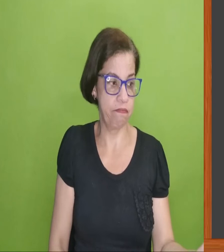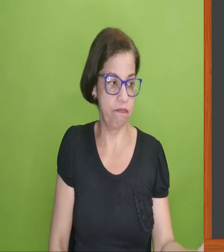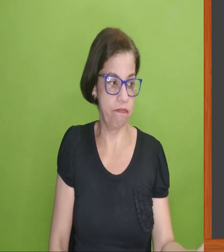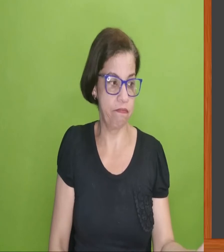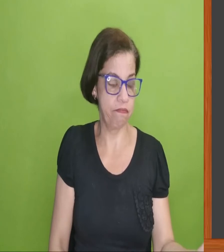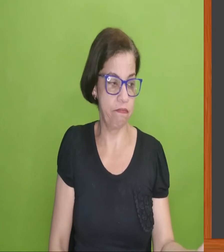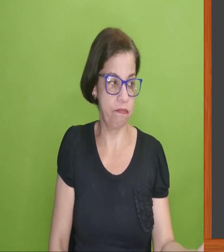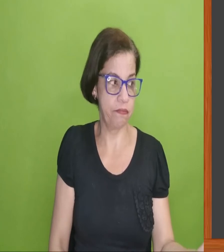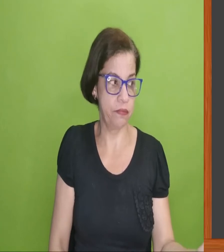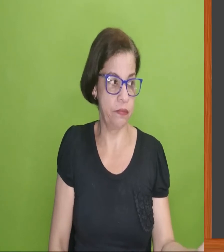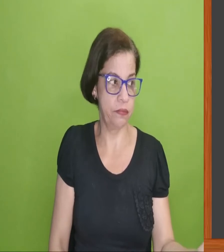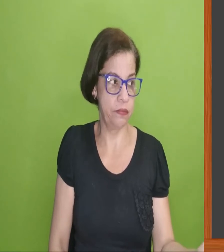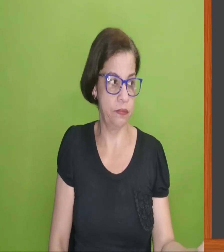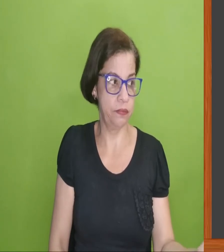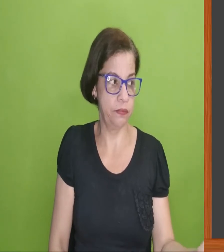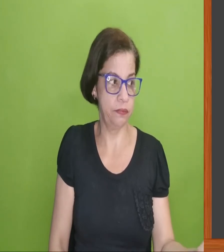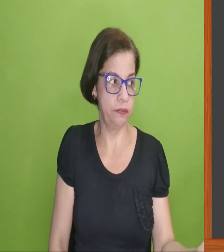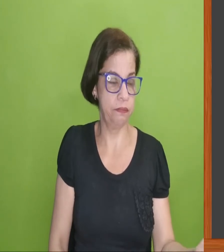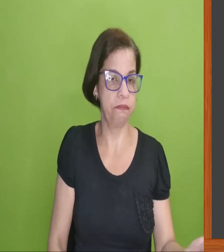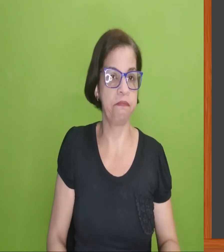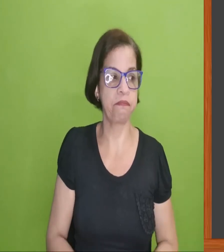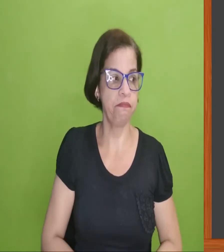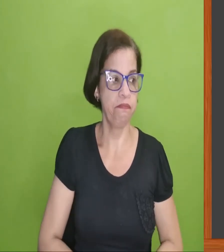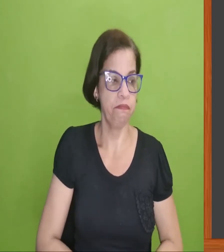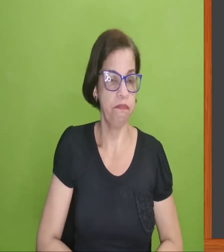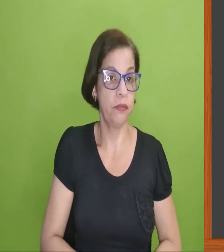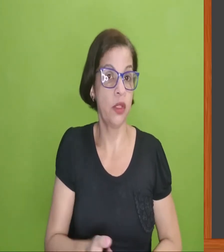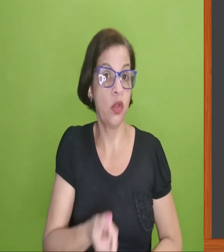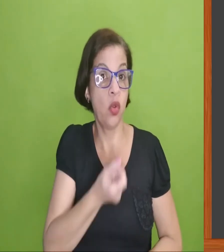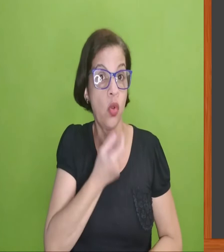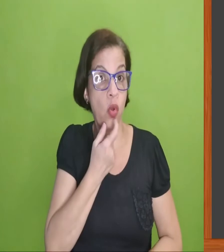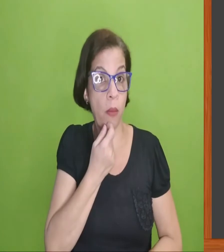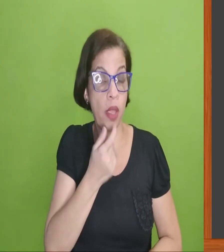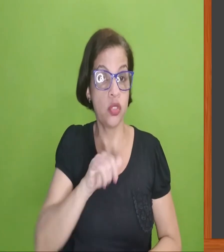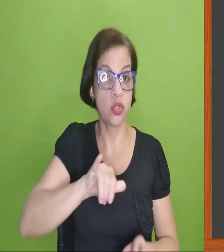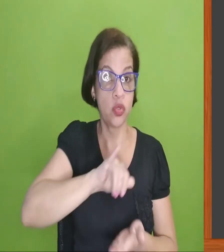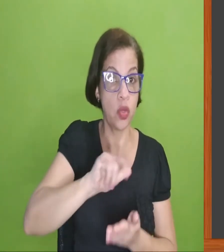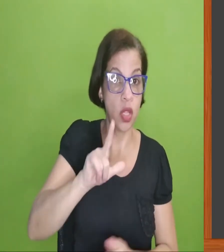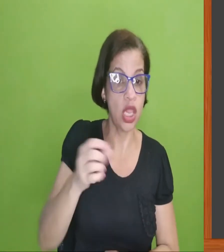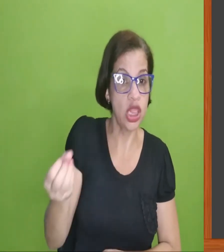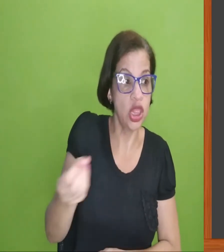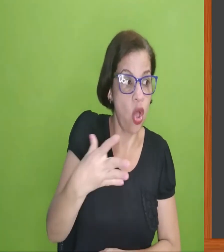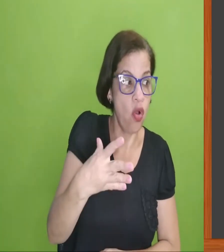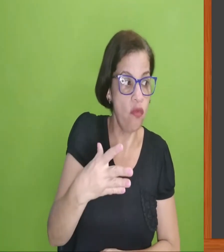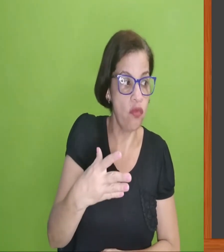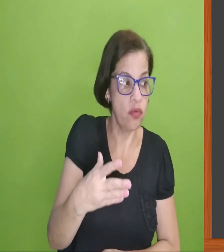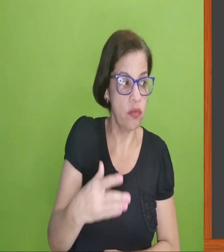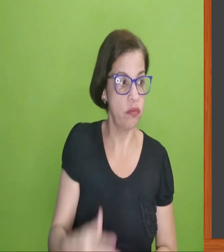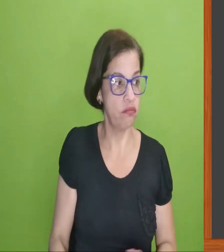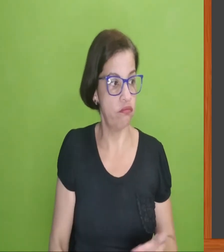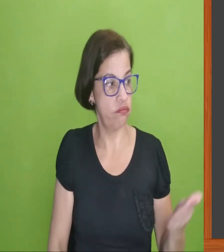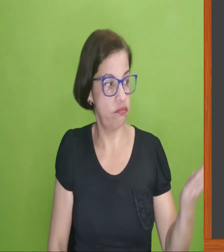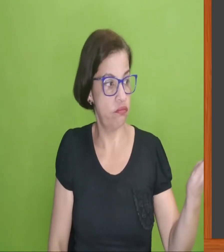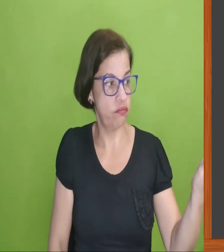disfunção hepática ou renal. Os fármacos hipolipemiantes mais recentes são os